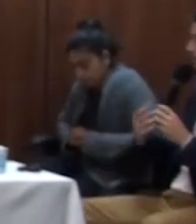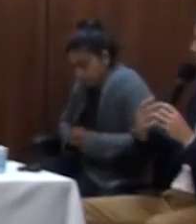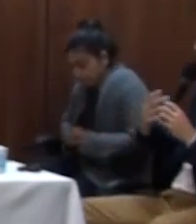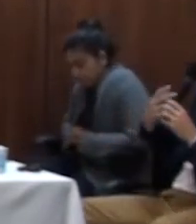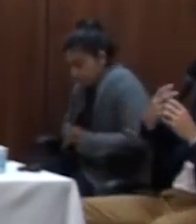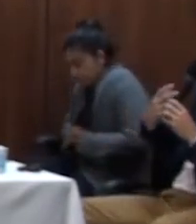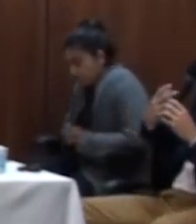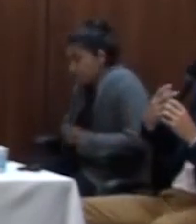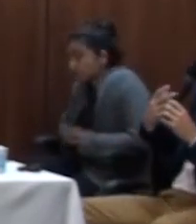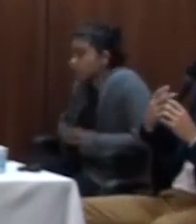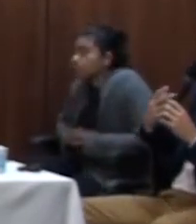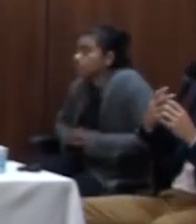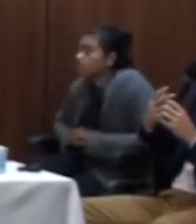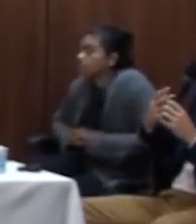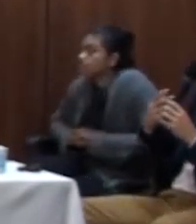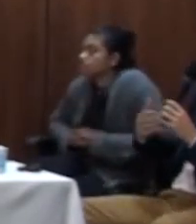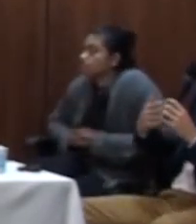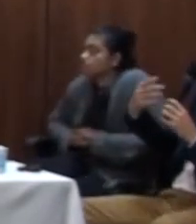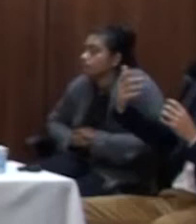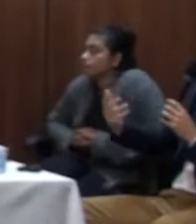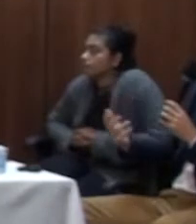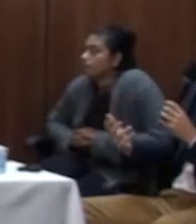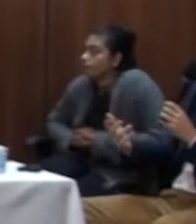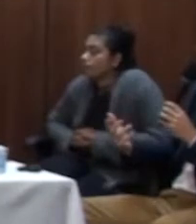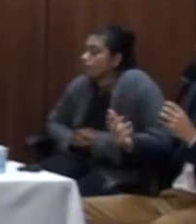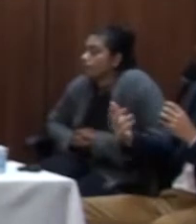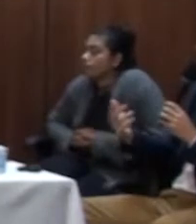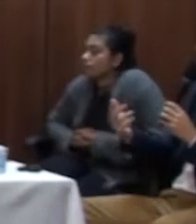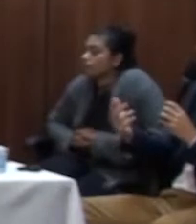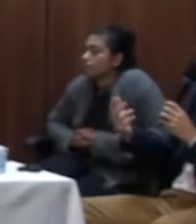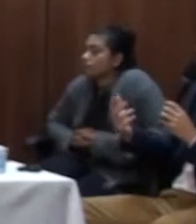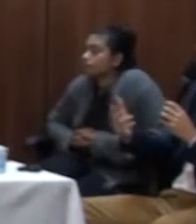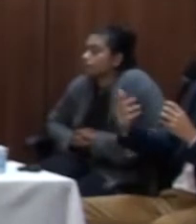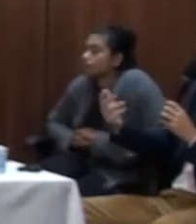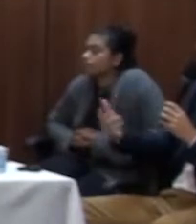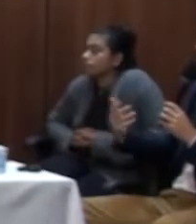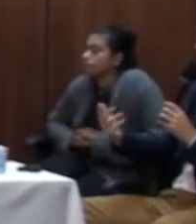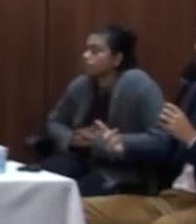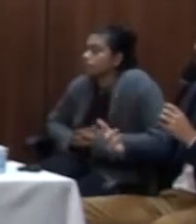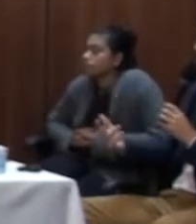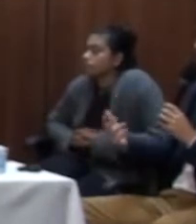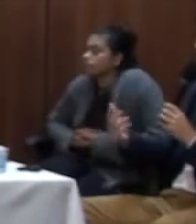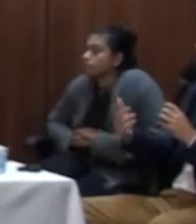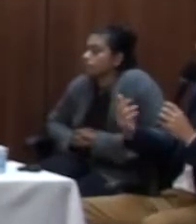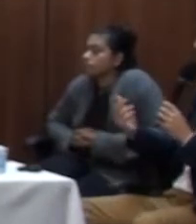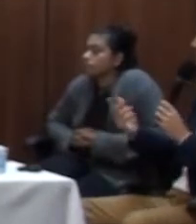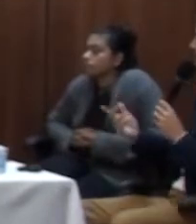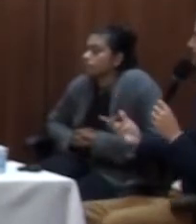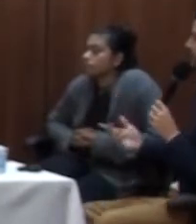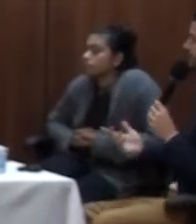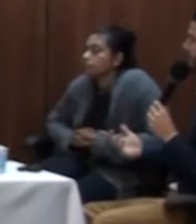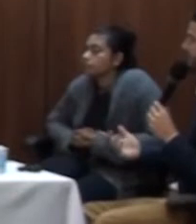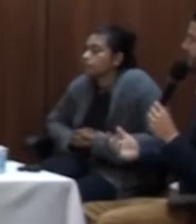tem uma reclamação muito grande dos usuários e usuárias a respeito